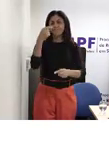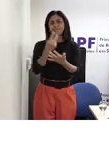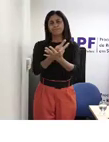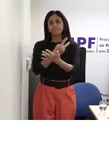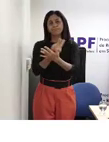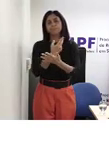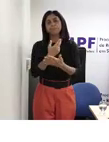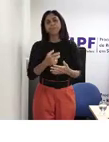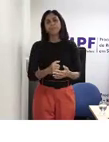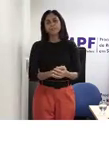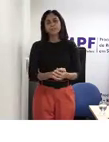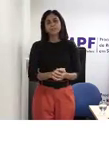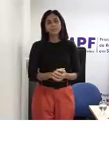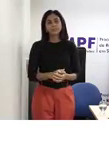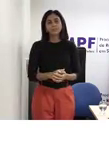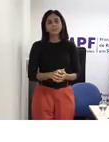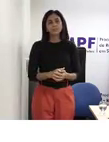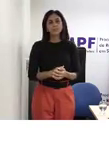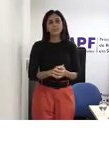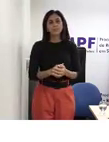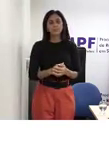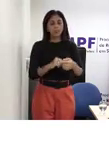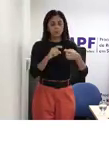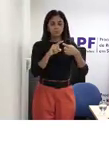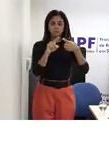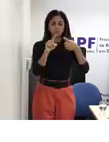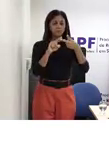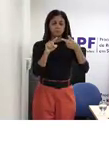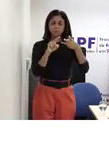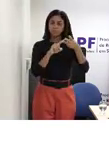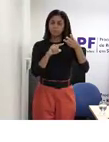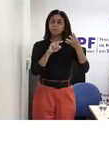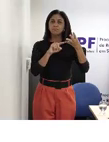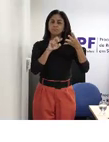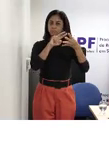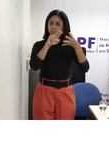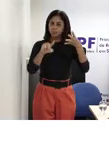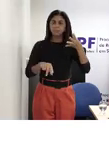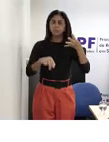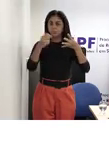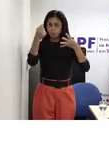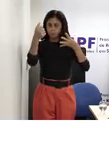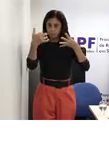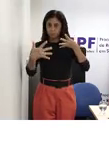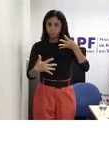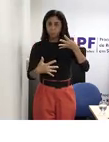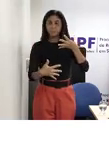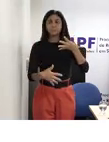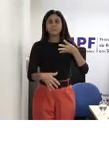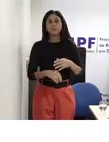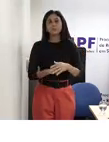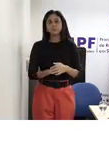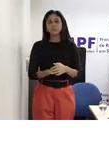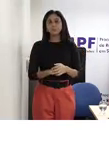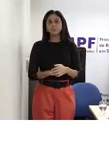pedofilia do sexion aqui eu fiz questão de de de pontuar o sexion porque é um dos crimes